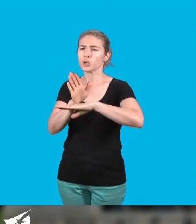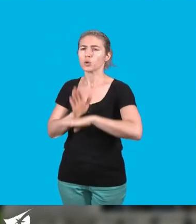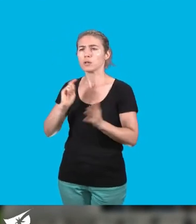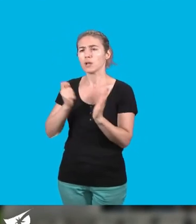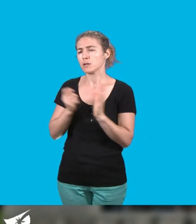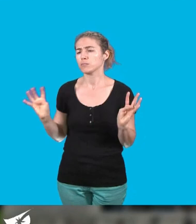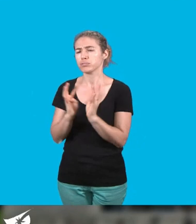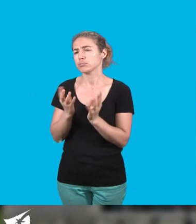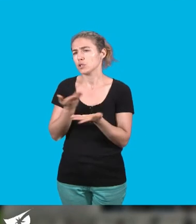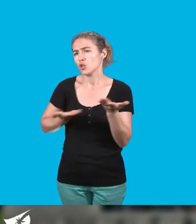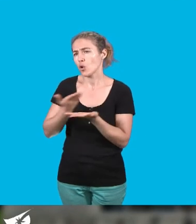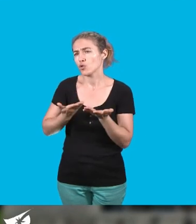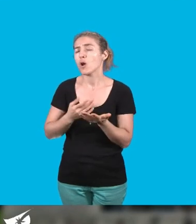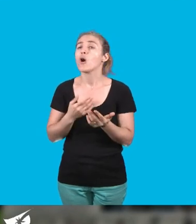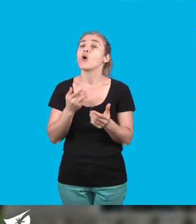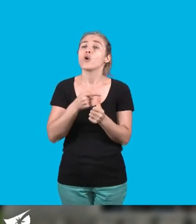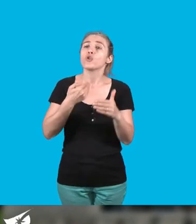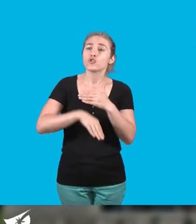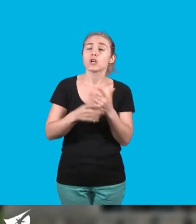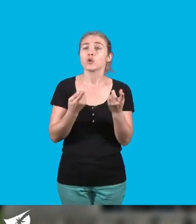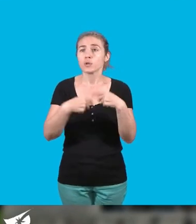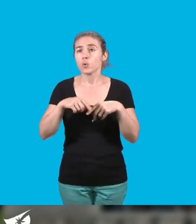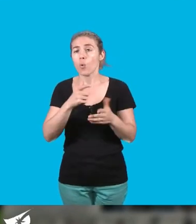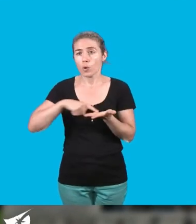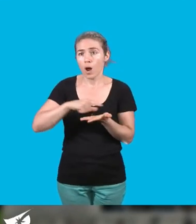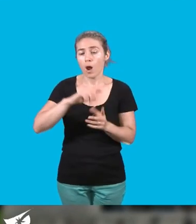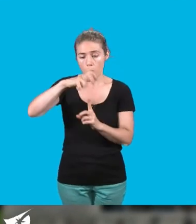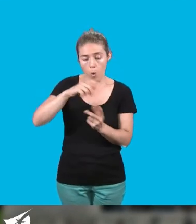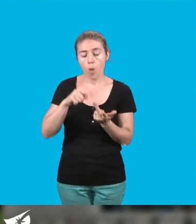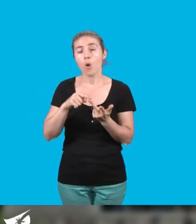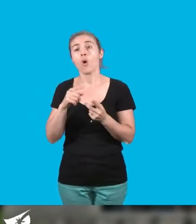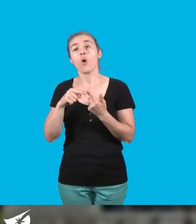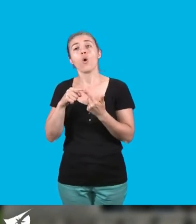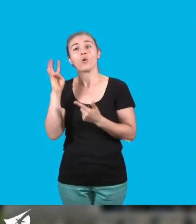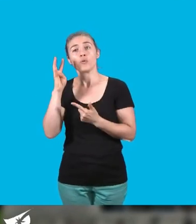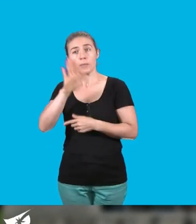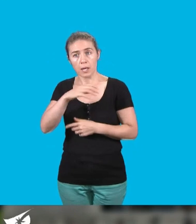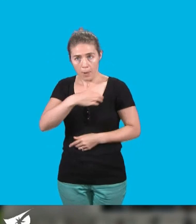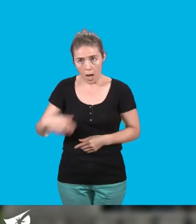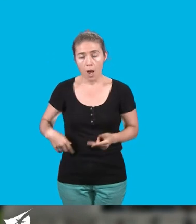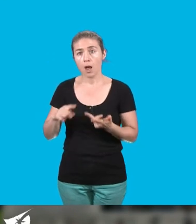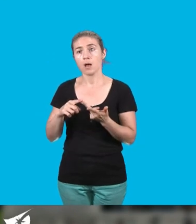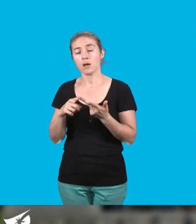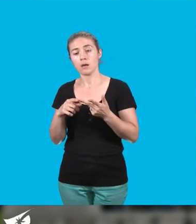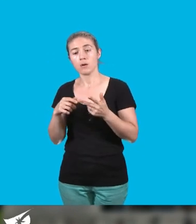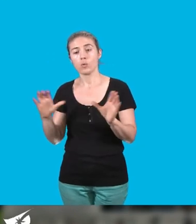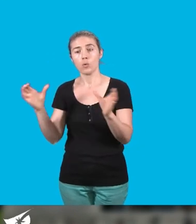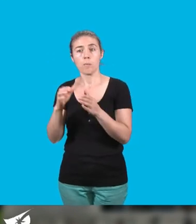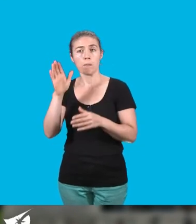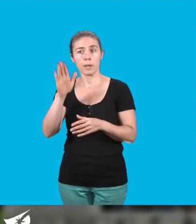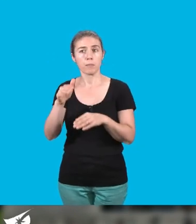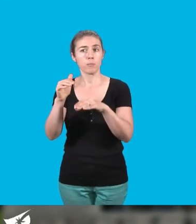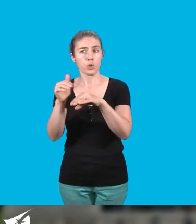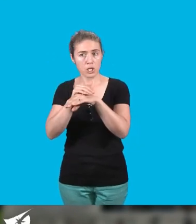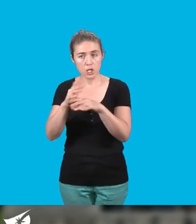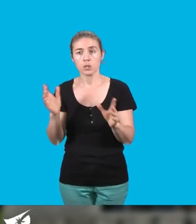dialogue, qu'il s'agisse des commissions locales de pôle, des conférences des maires, des exécutifs métropolitains, groupes politiques à Nantes